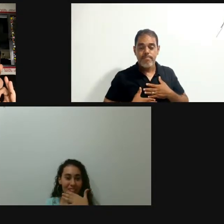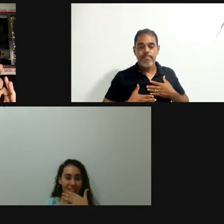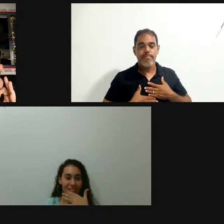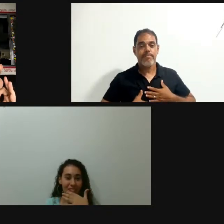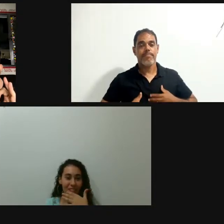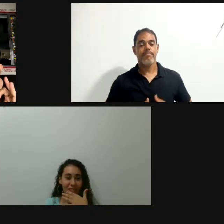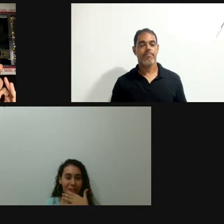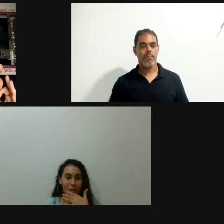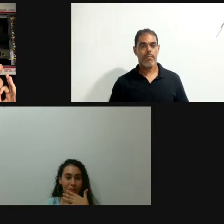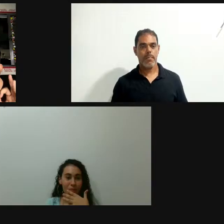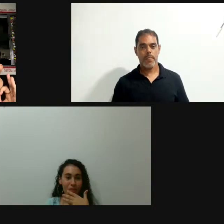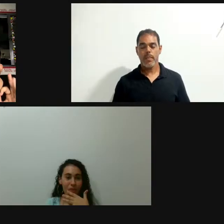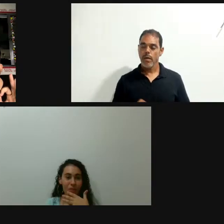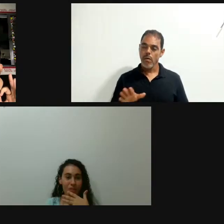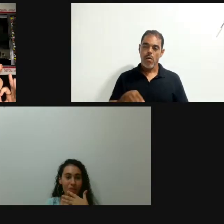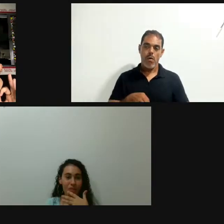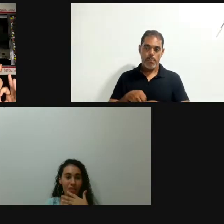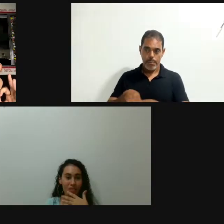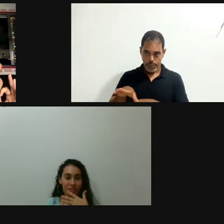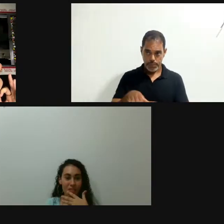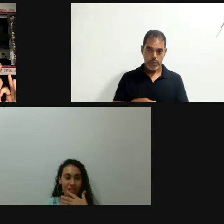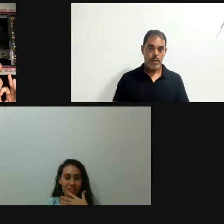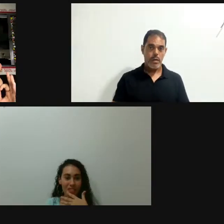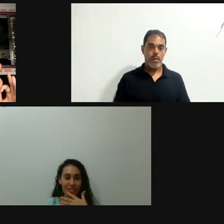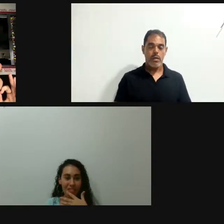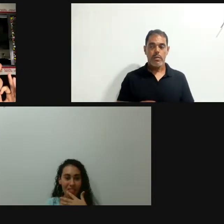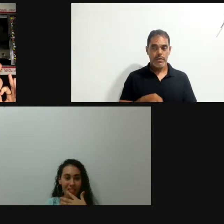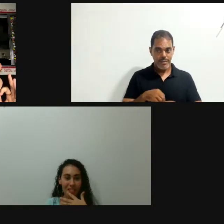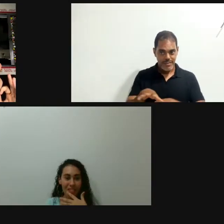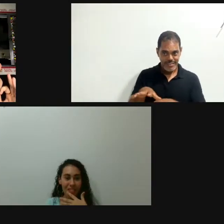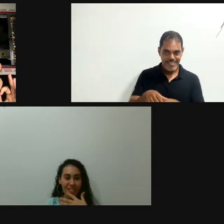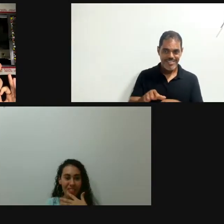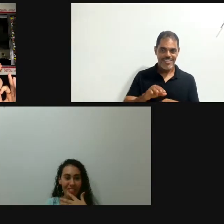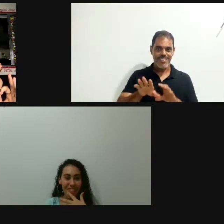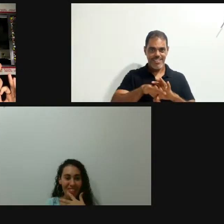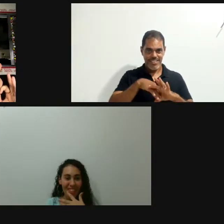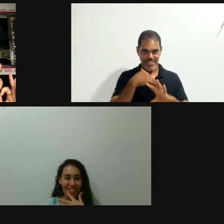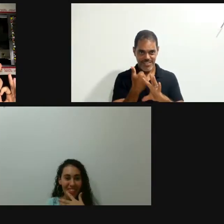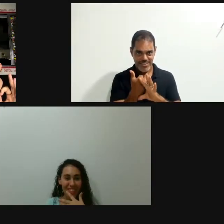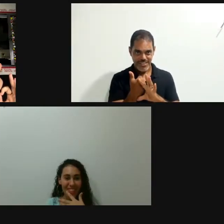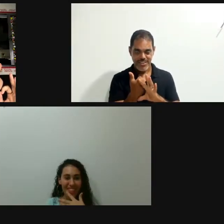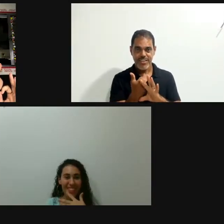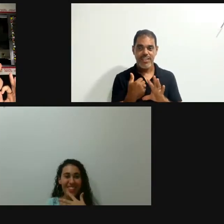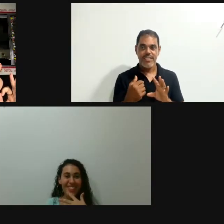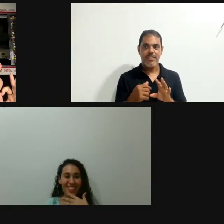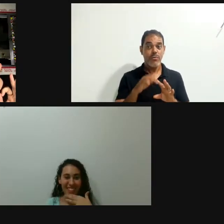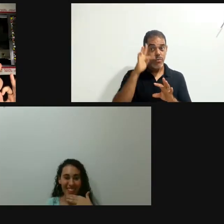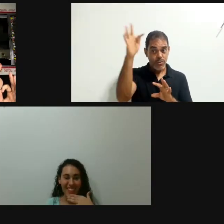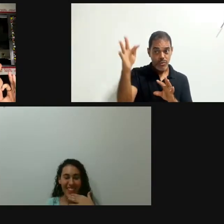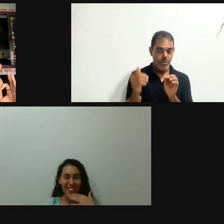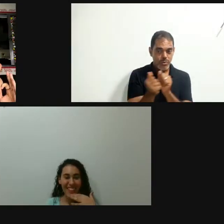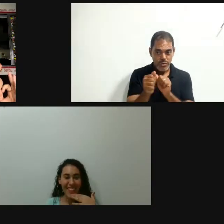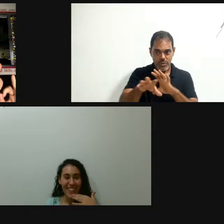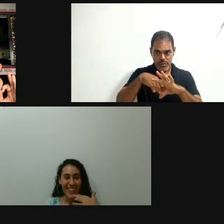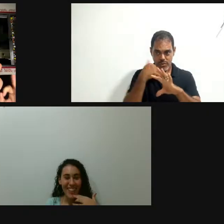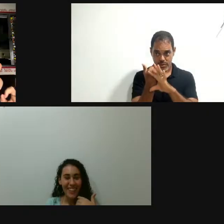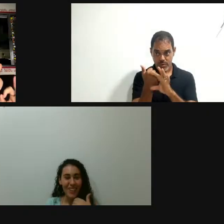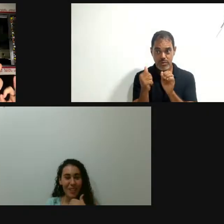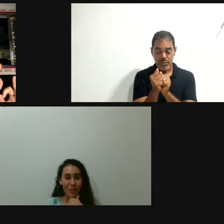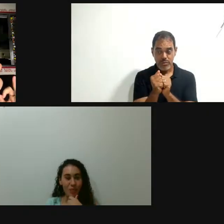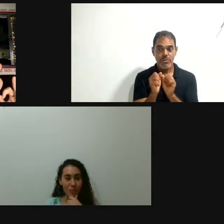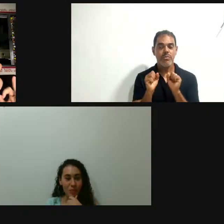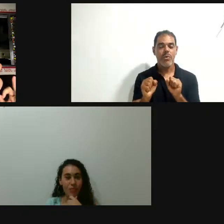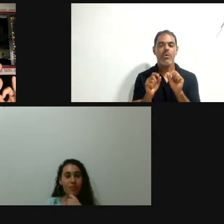sugestão. Para mim e para você. Pro YouTube. Para nós ganhar no YouTube junto. Eu posso assistir.